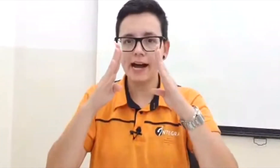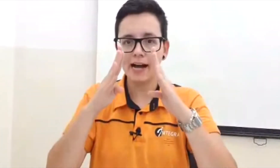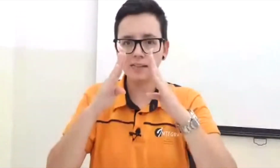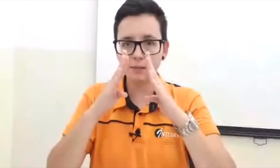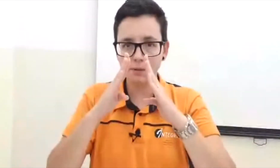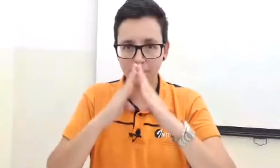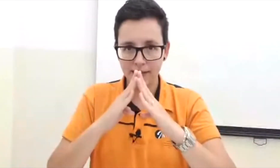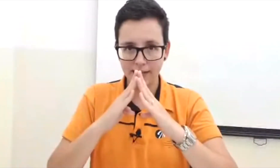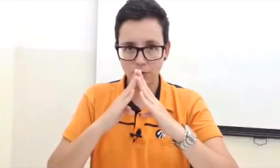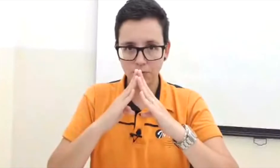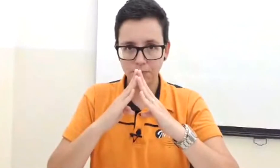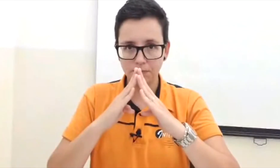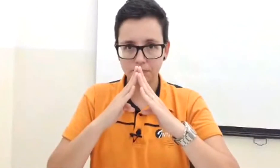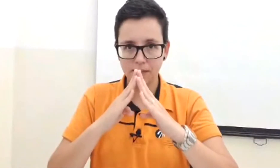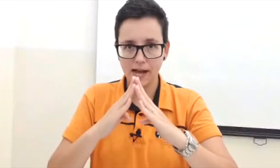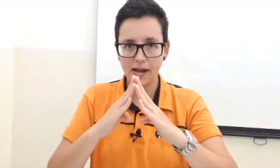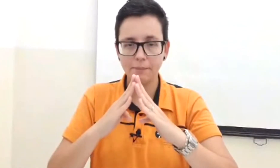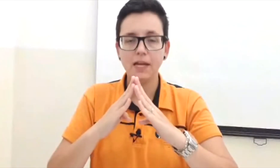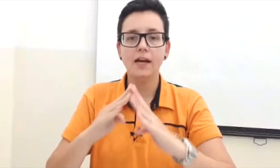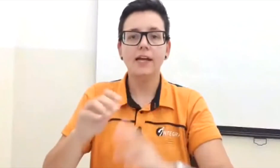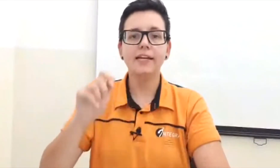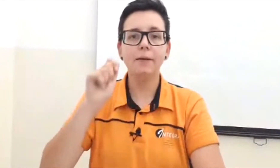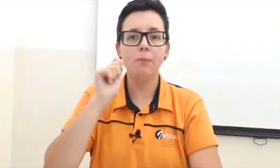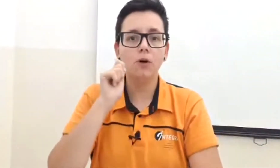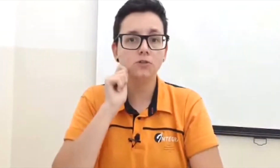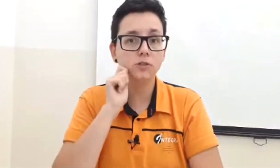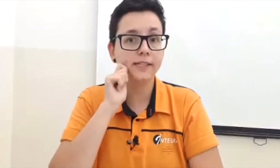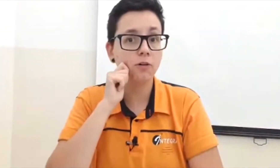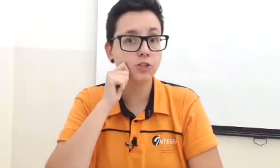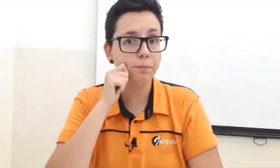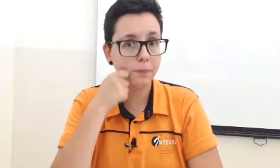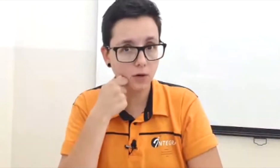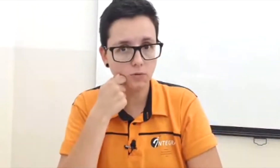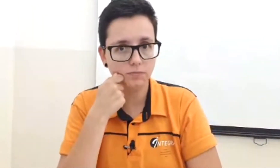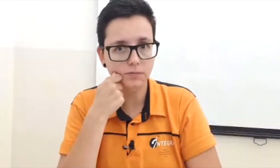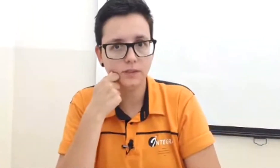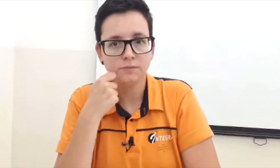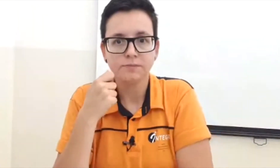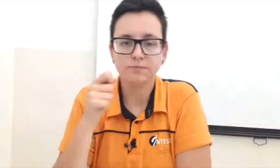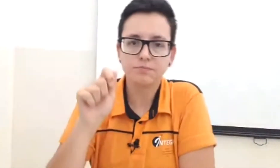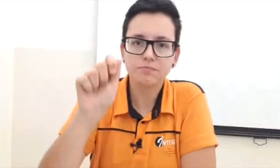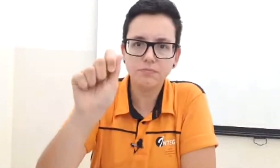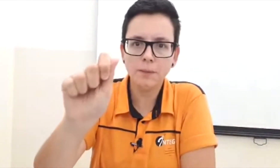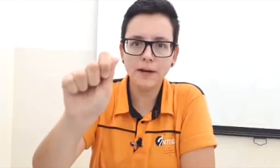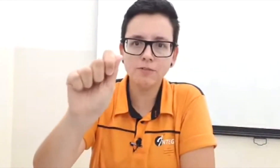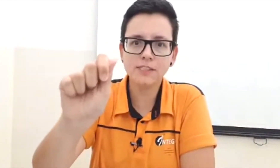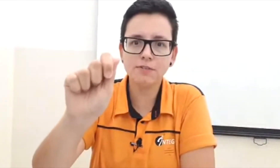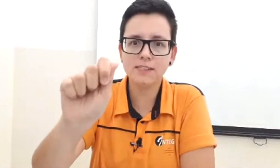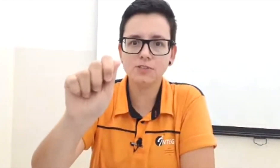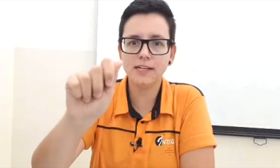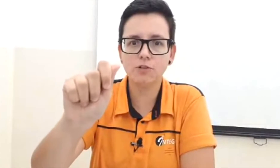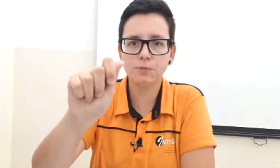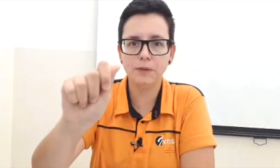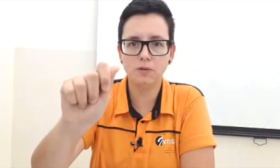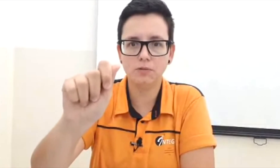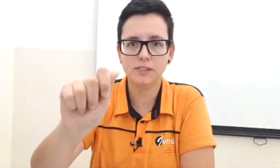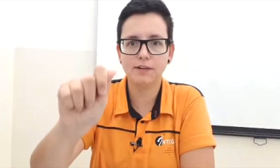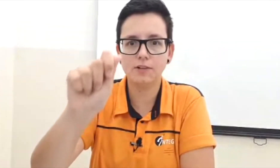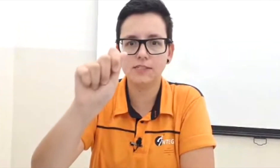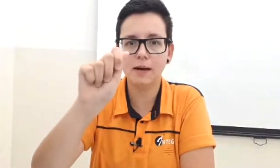casa primeiro, tá? E depois o sinal de pão. Para você fazer o sinal de pão, você vai usar a mão